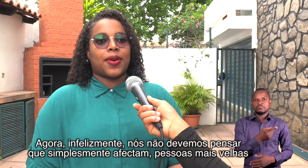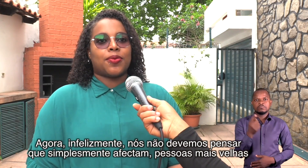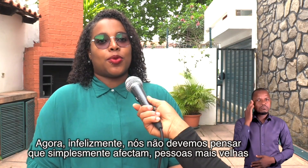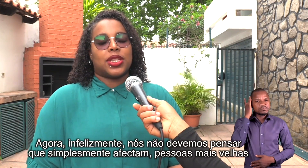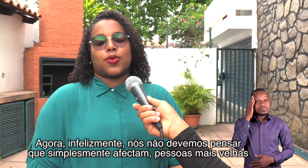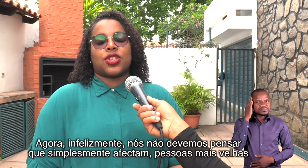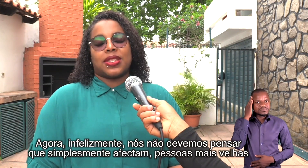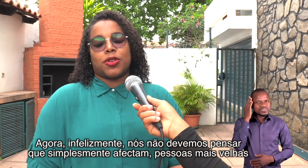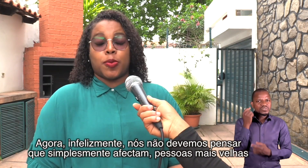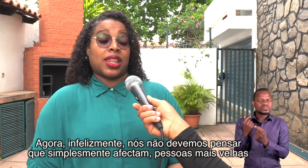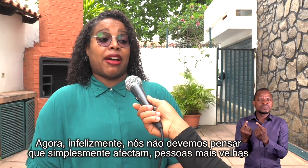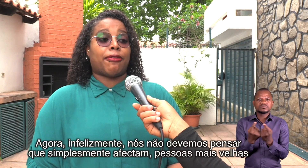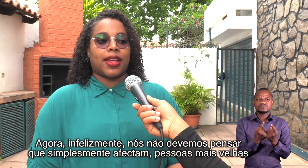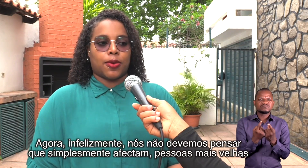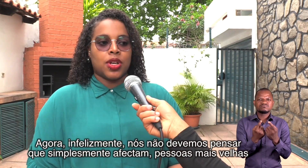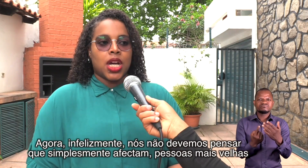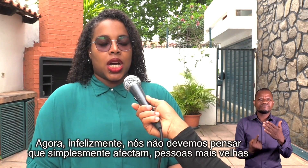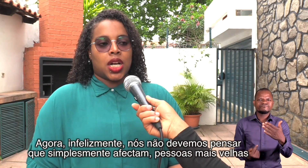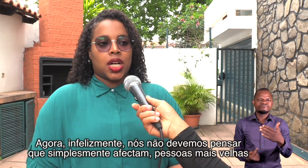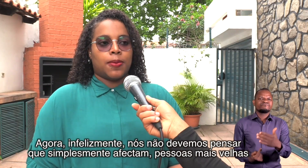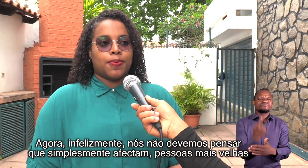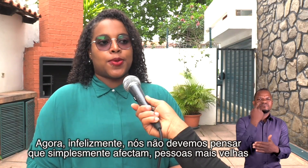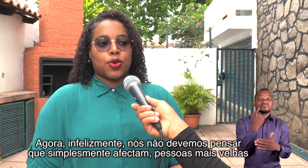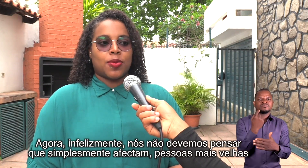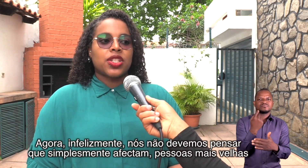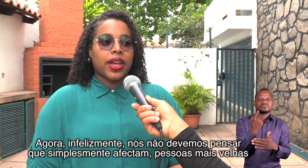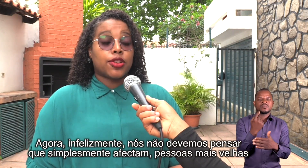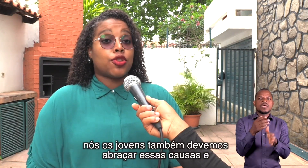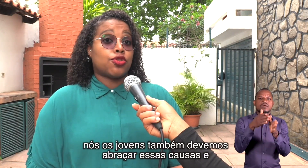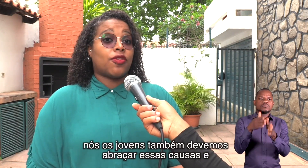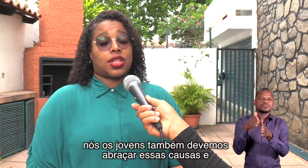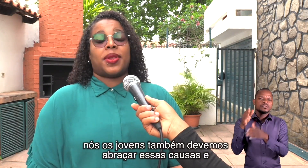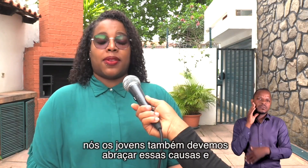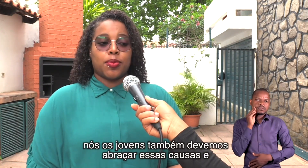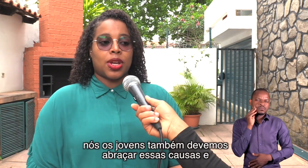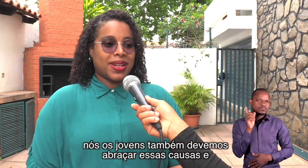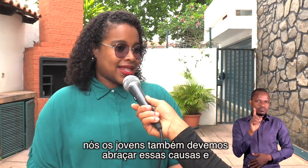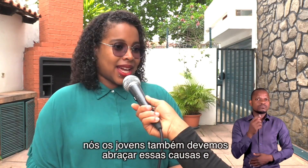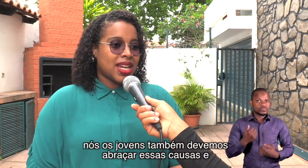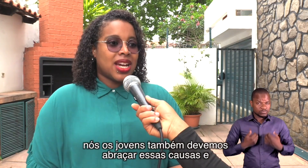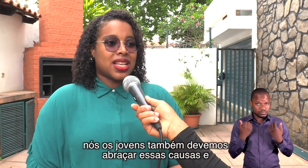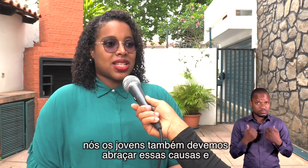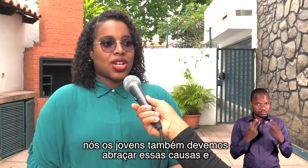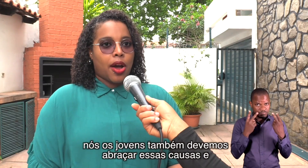são condições que simplesmente afetam pessoas mais velhas. Nós, os jovens, também devemos abraçar essas